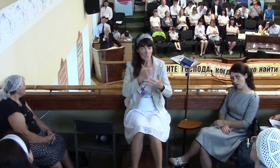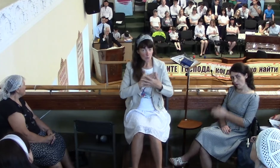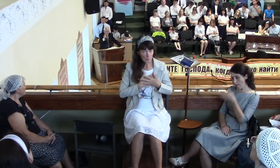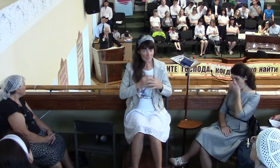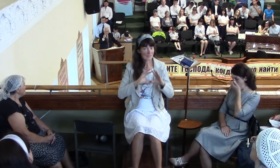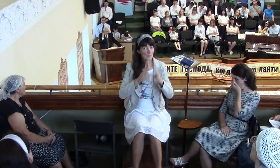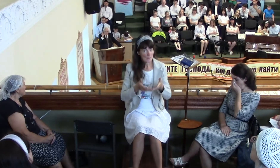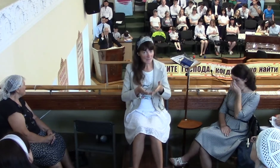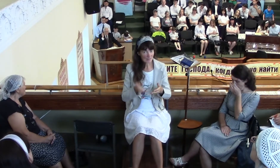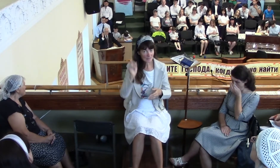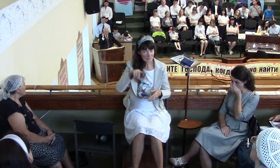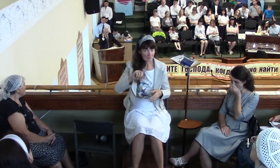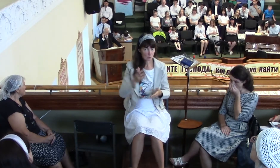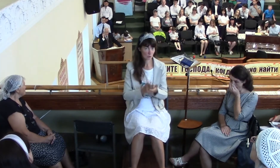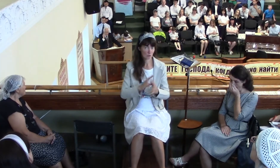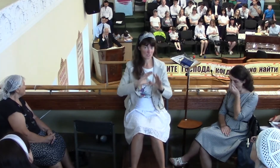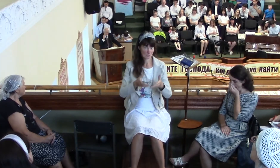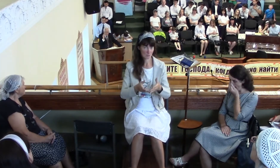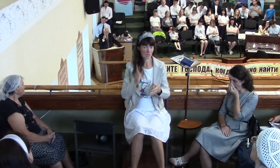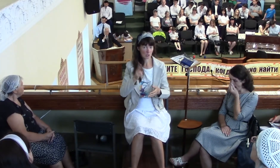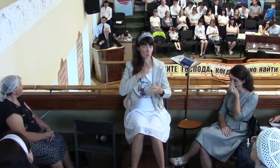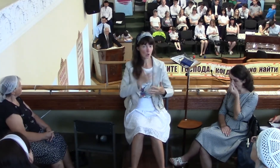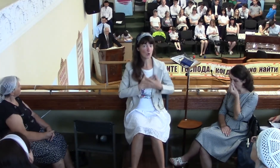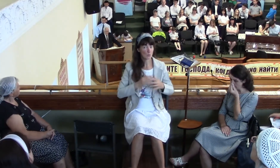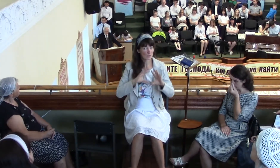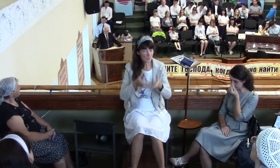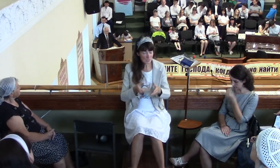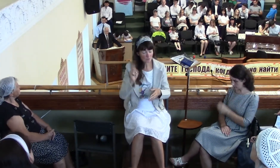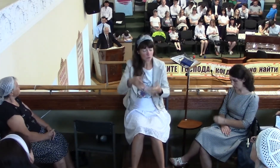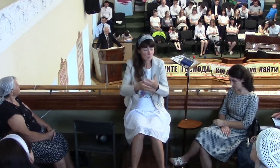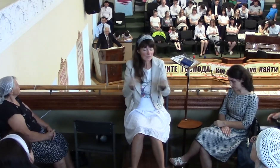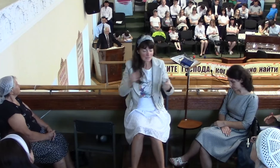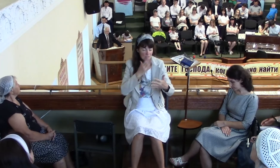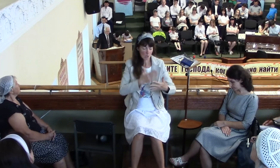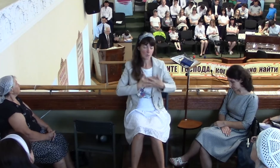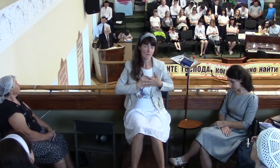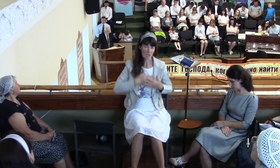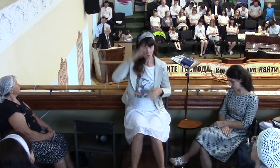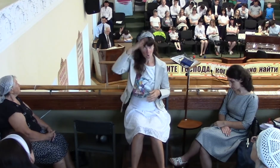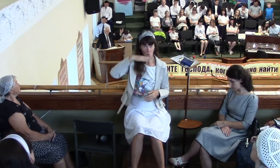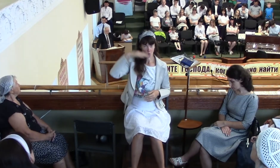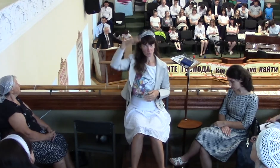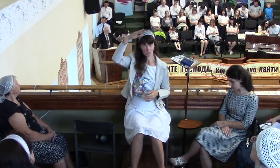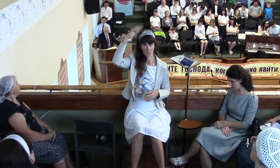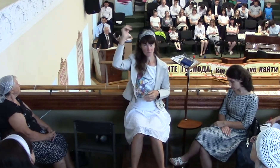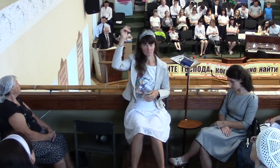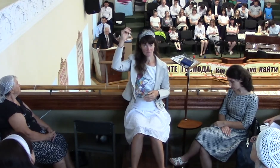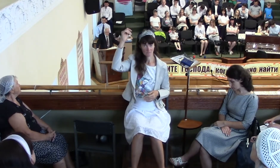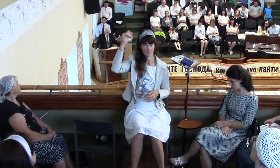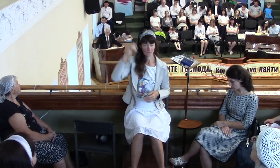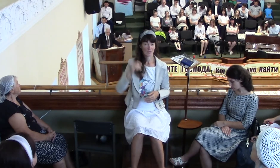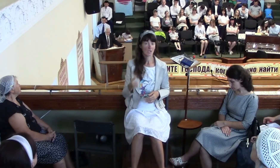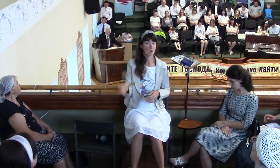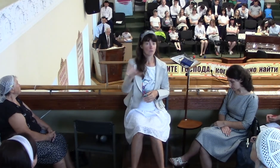мире. Ибо кто любит мир, там нет любви к Отче. Там нет любви к Богу. Ибо